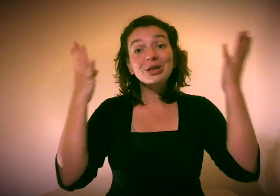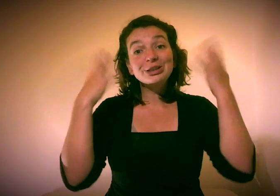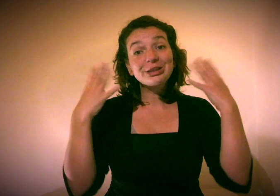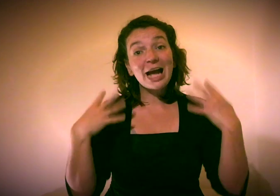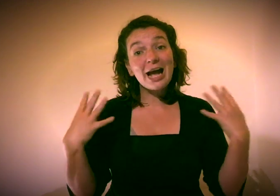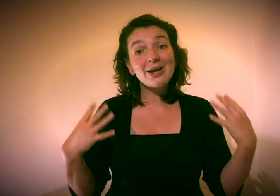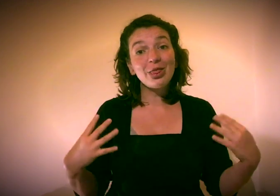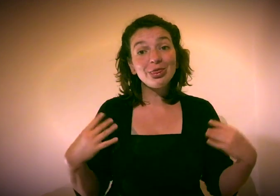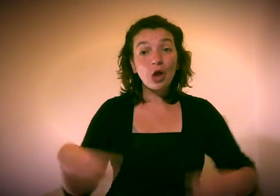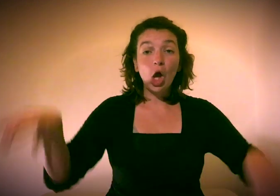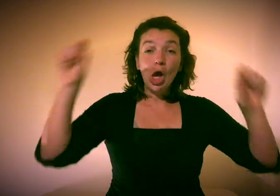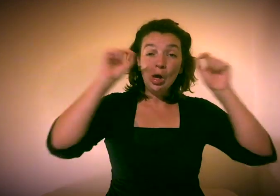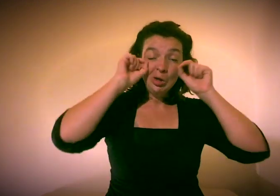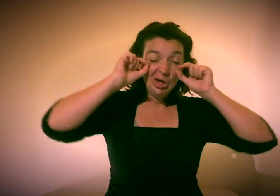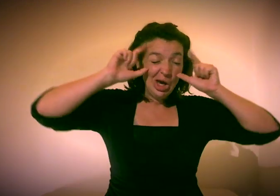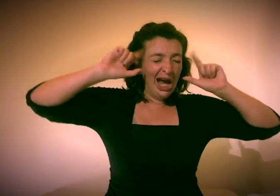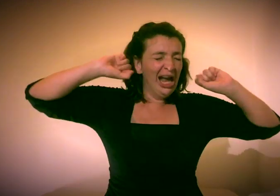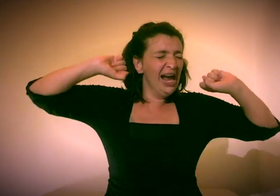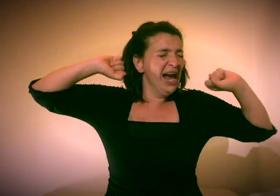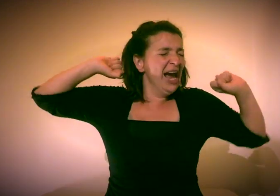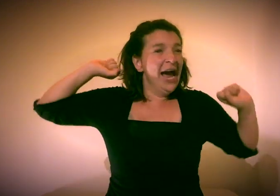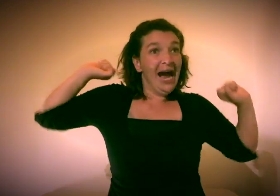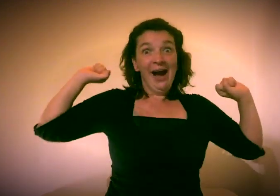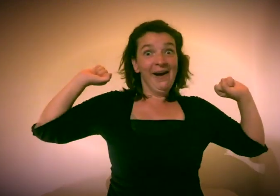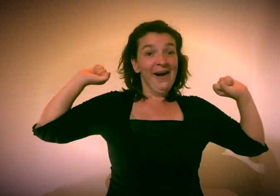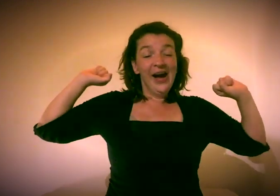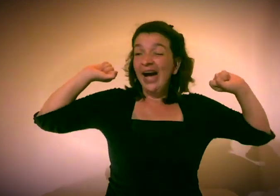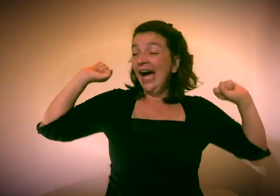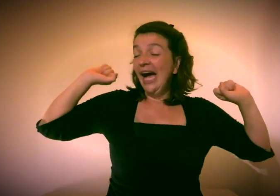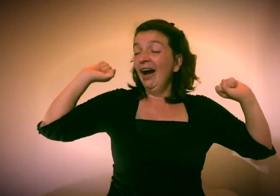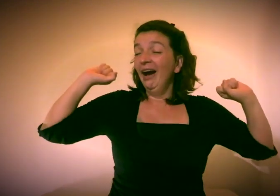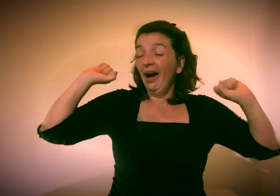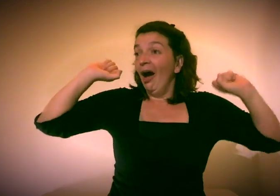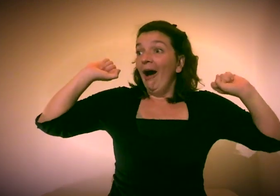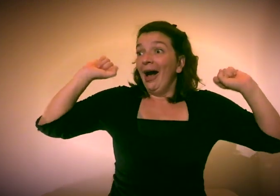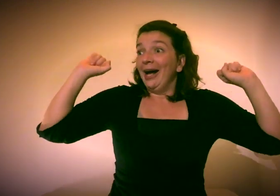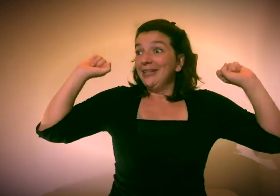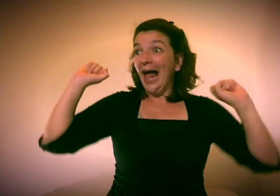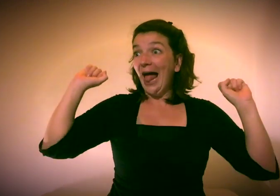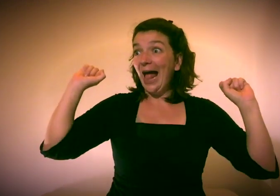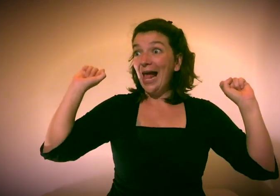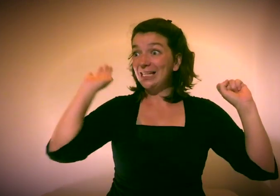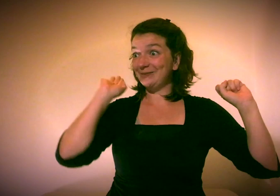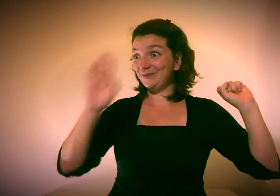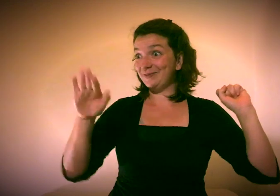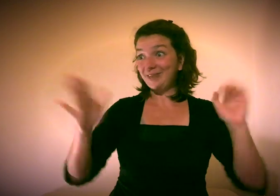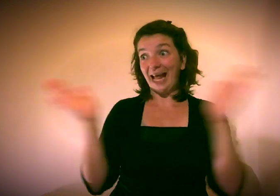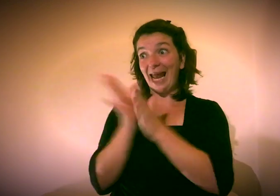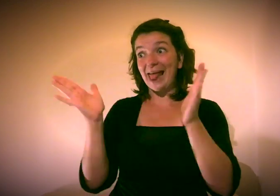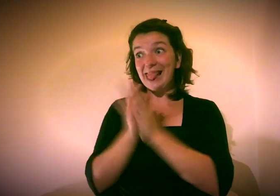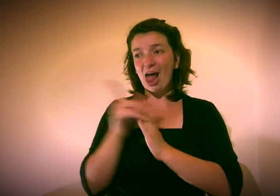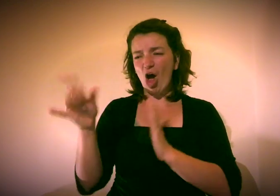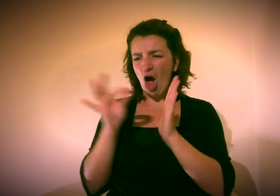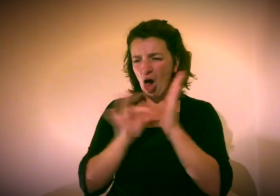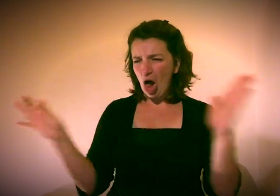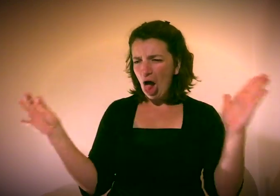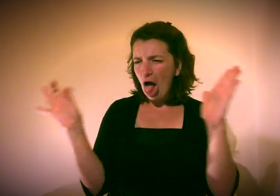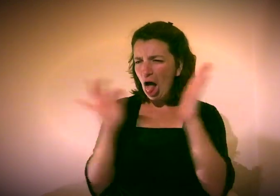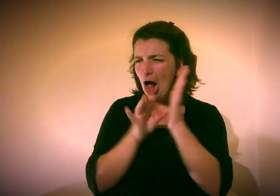Lorsque Charlotte se réveilla, Chien Bleu dormait, épuisé. « Debout, gros paresseux !» lui dit-elle joyeusement. «